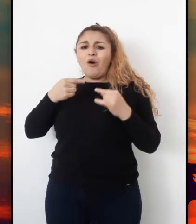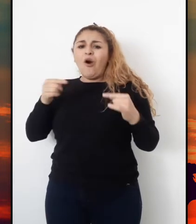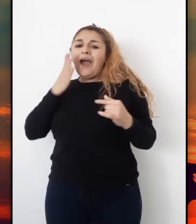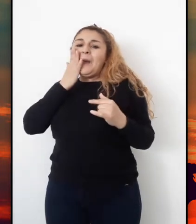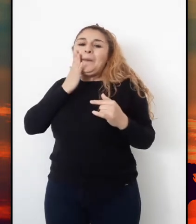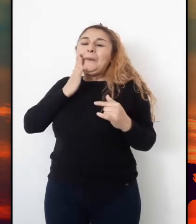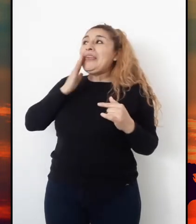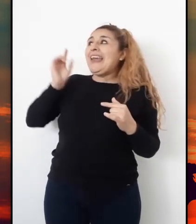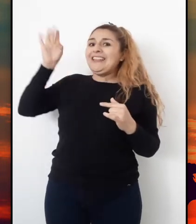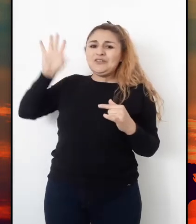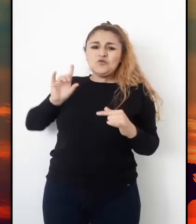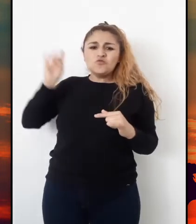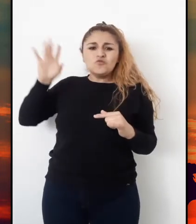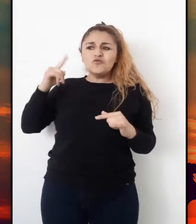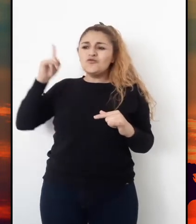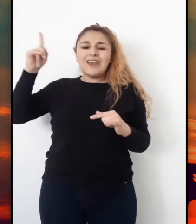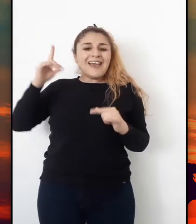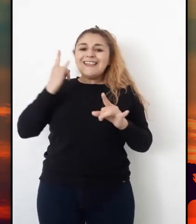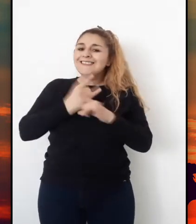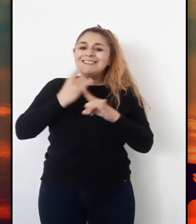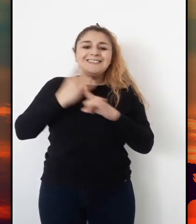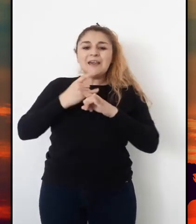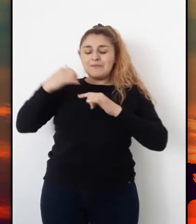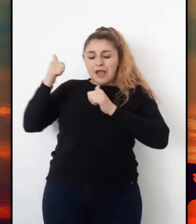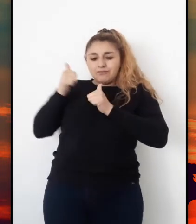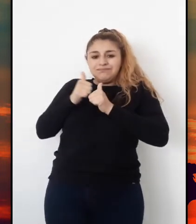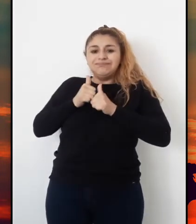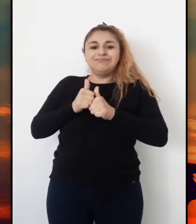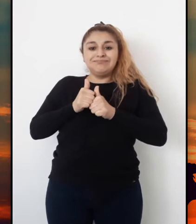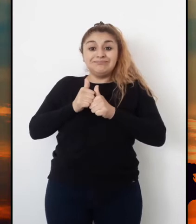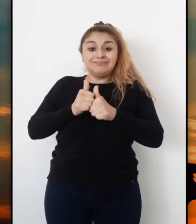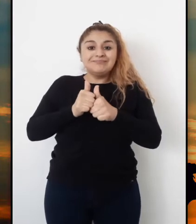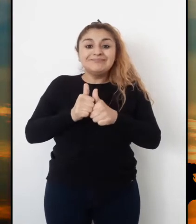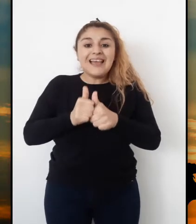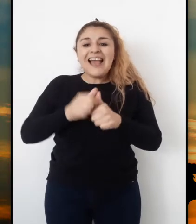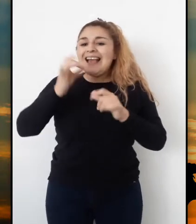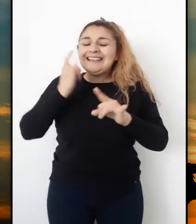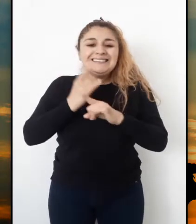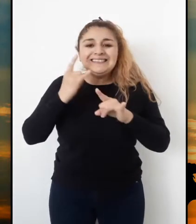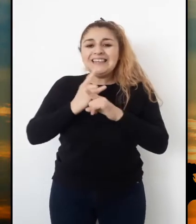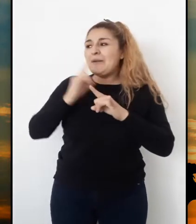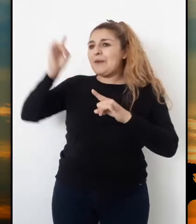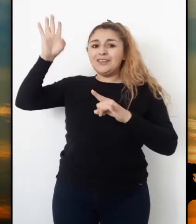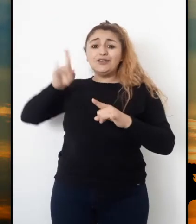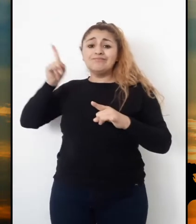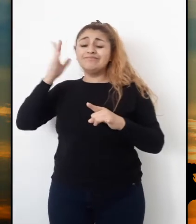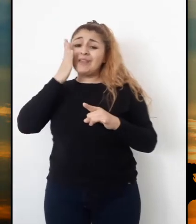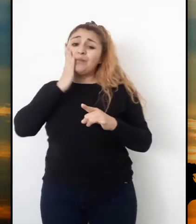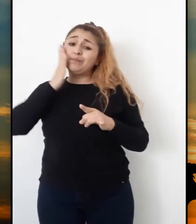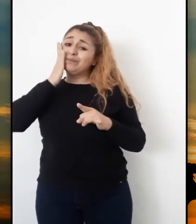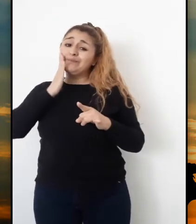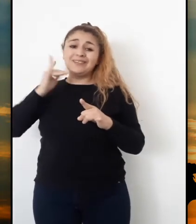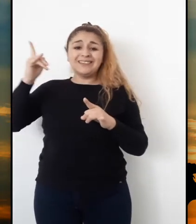en la casa de Jehová moraré por largos días. Amén. David dit que le bonheur et la